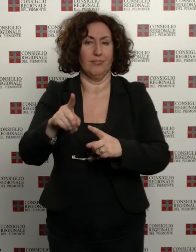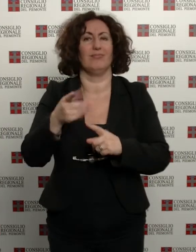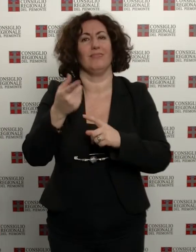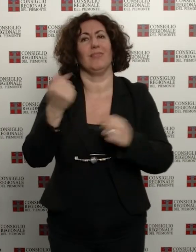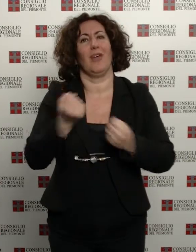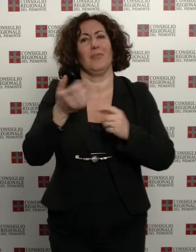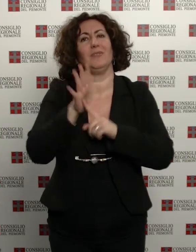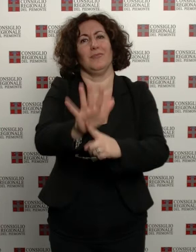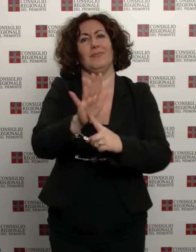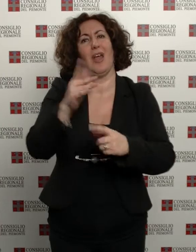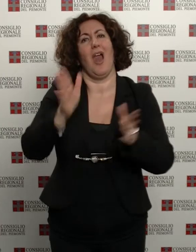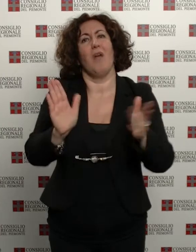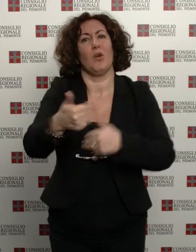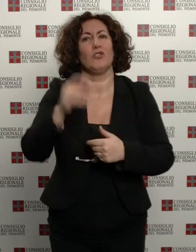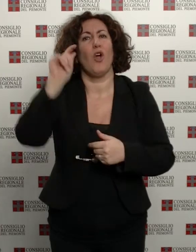regionale